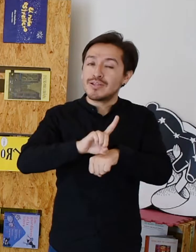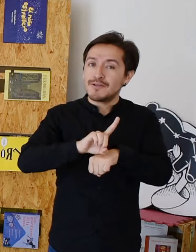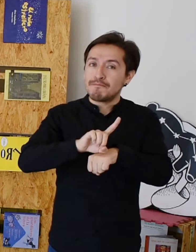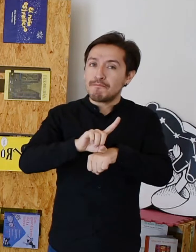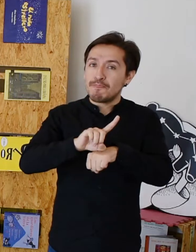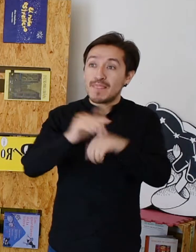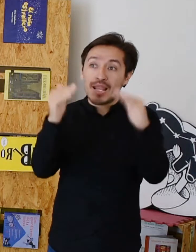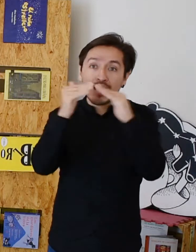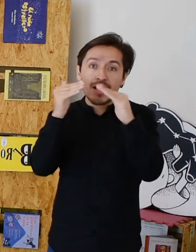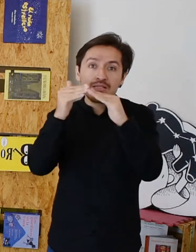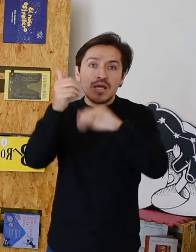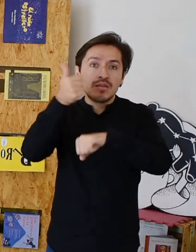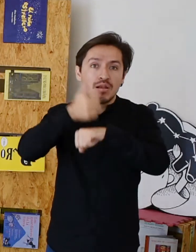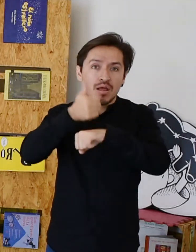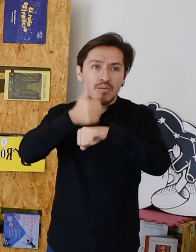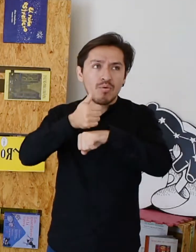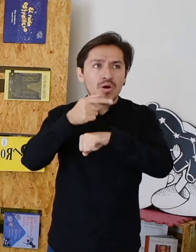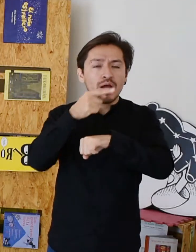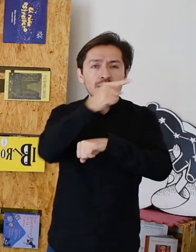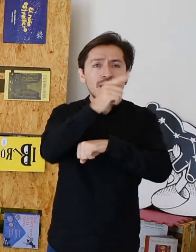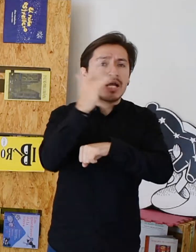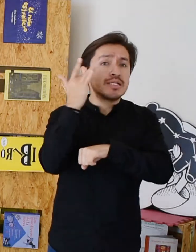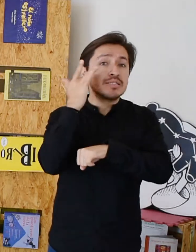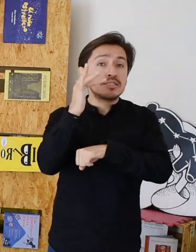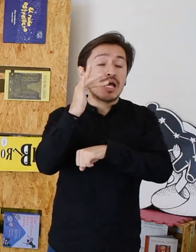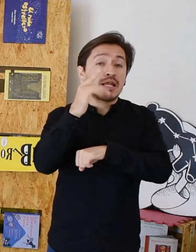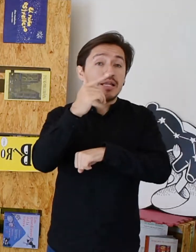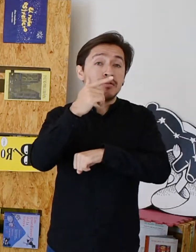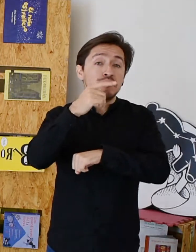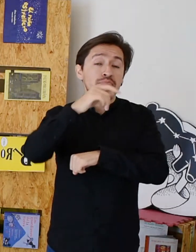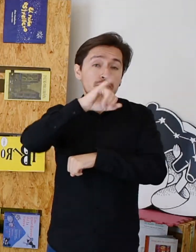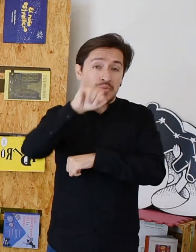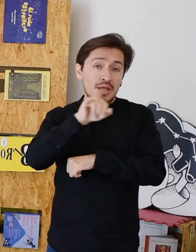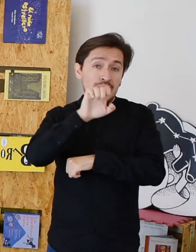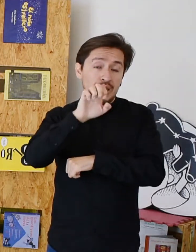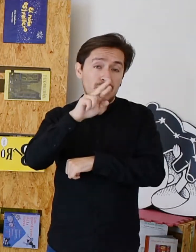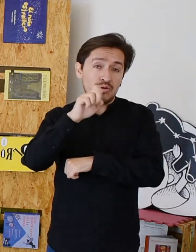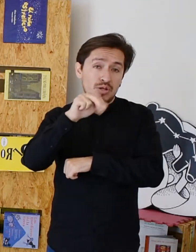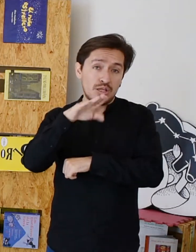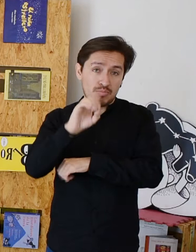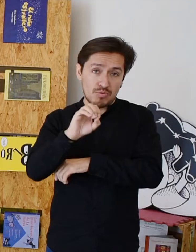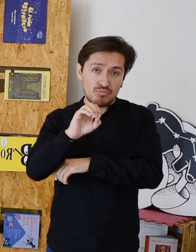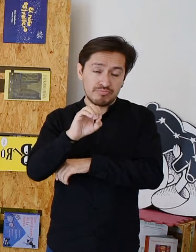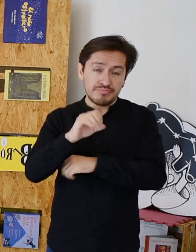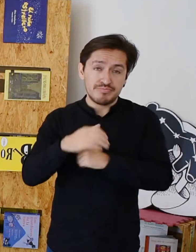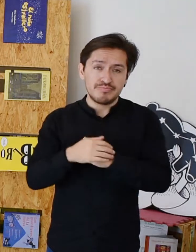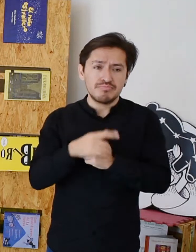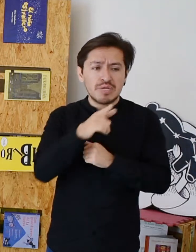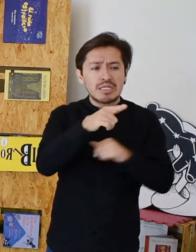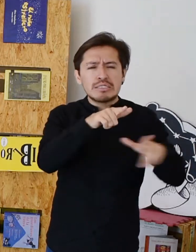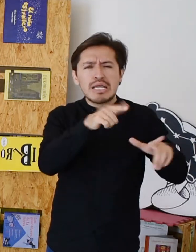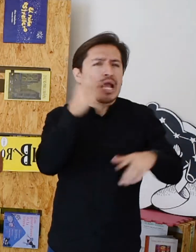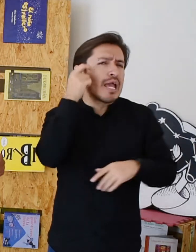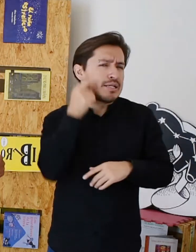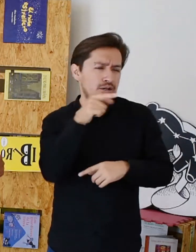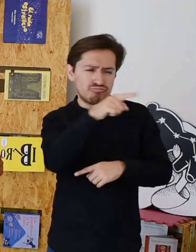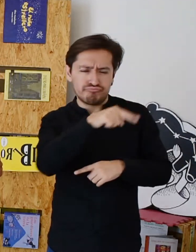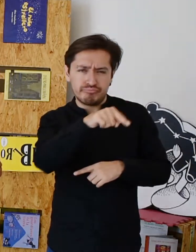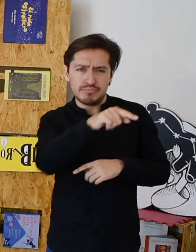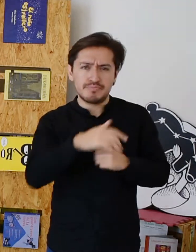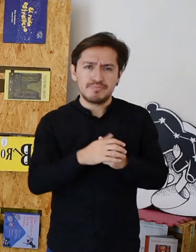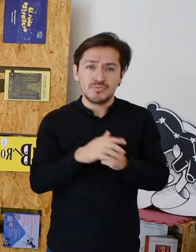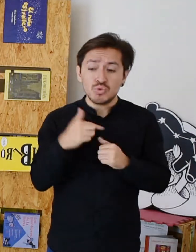del abuelo, allá en San Jerónimo de Juárez, Costa Grande del estado de Guerrero. Estaba yo ahí